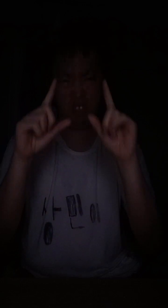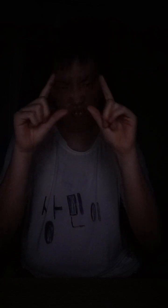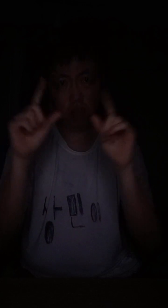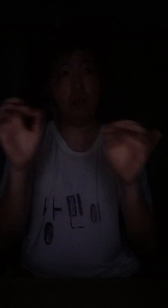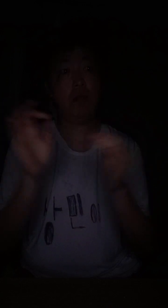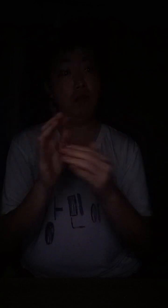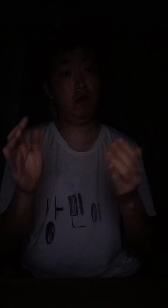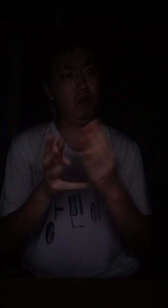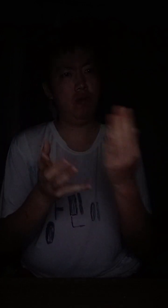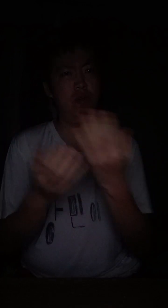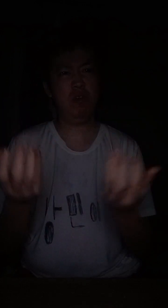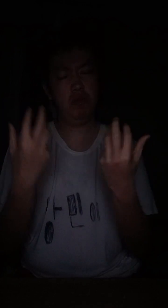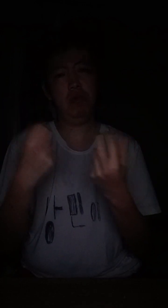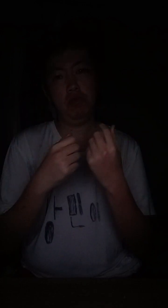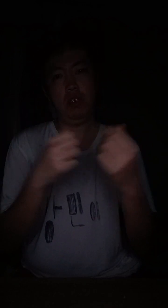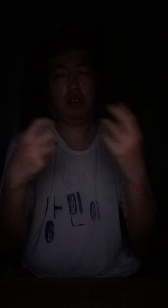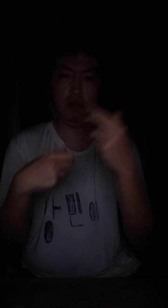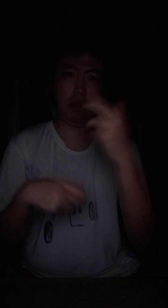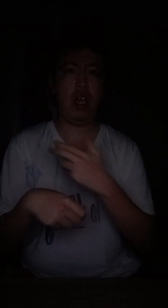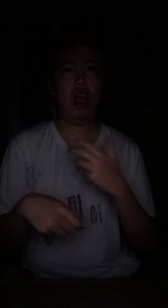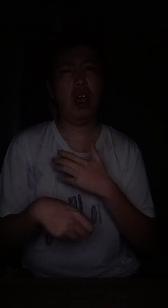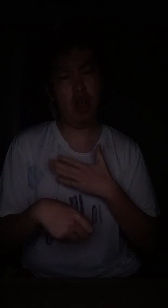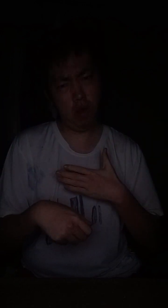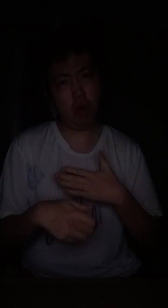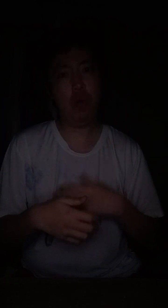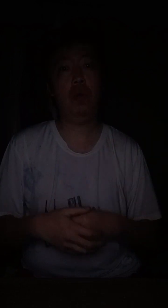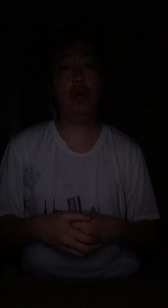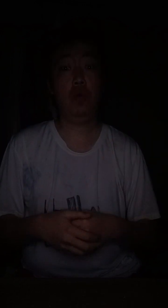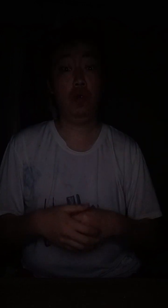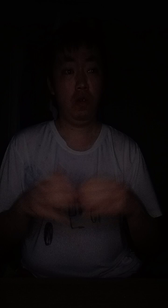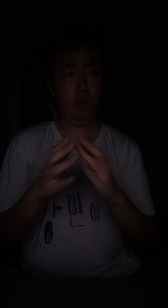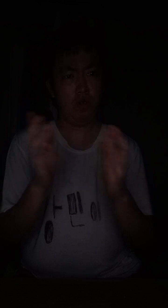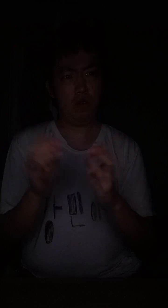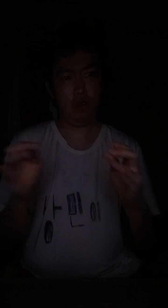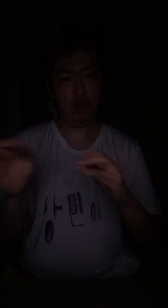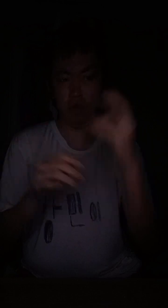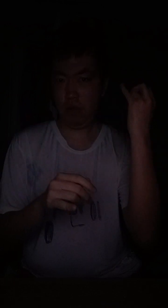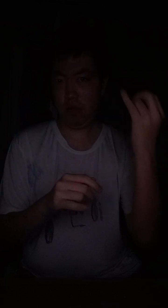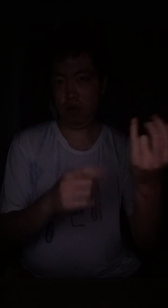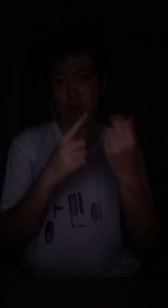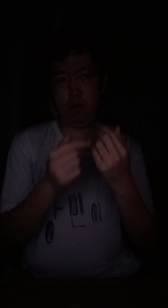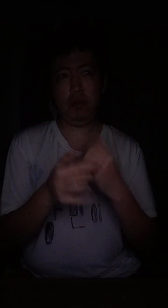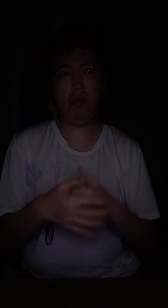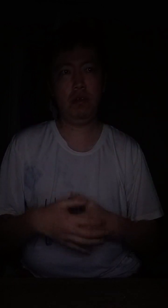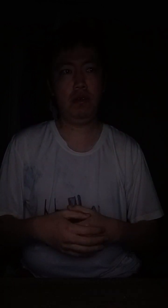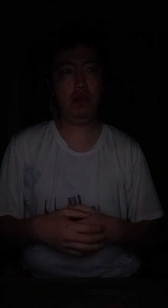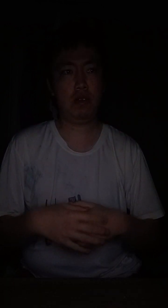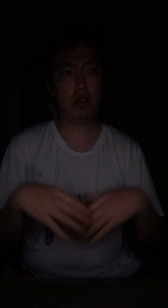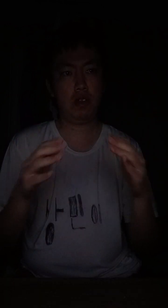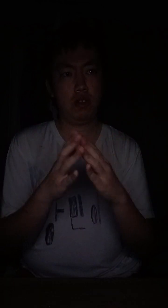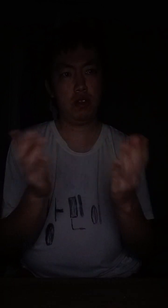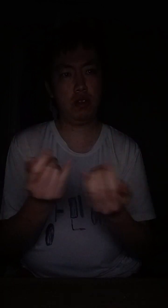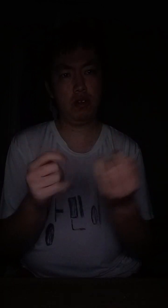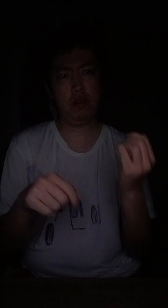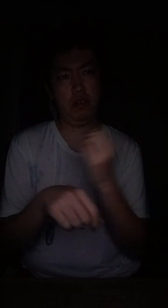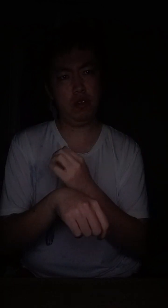있다는 두려움이 컸지만 참고 달랬습니다. 다음 날엔 경찰에게 전화를 받았습니다. 학생이 극단 선택을 언급했던